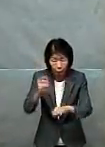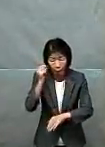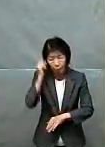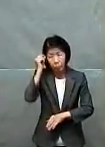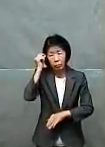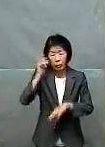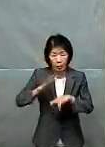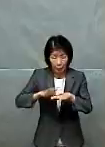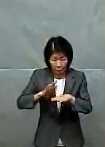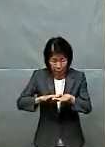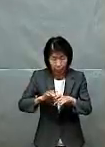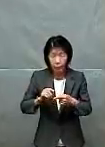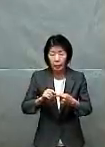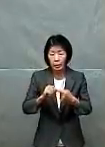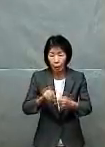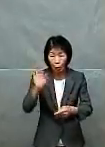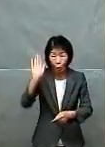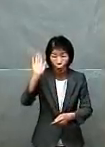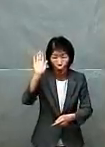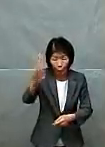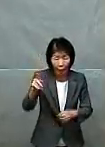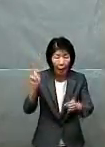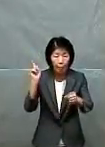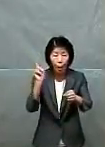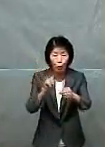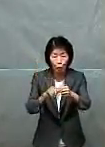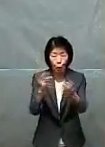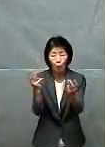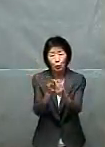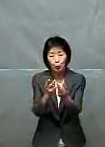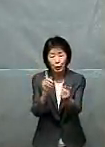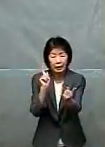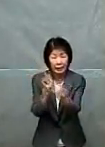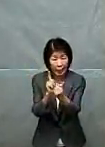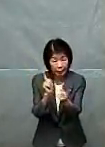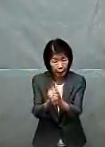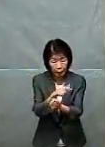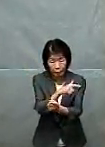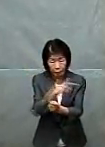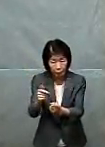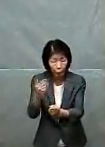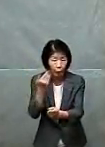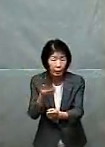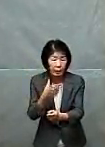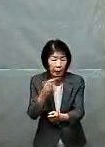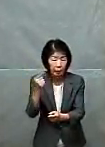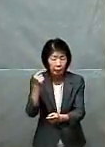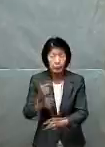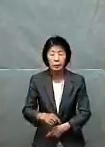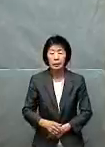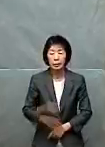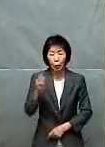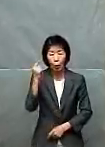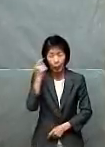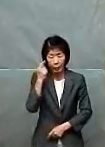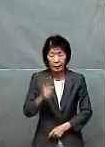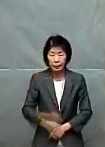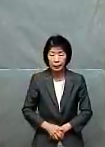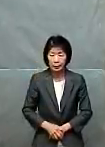と、あと、まあ、あのこれからの目標の数値対策などについて教えていただければと思います。 あ、は